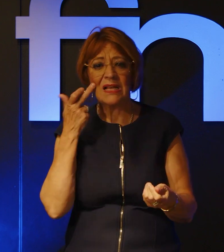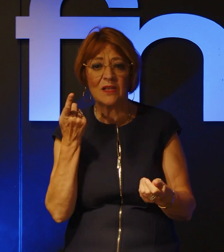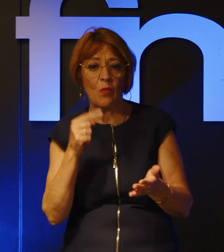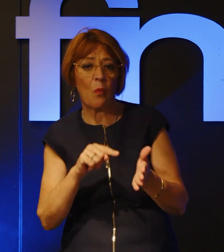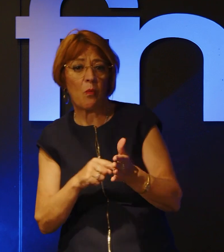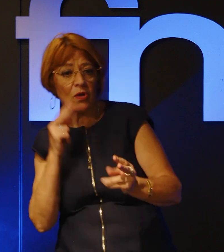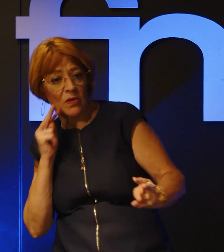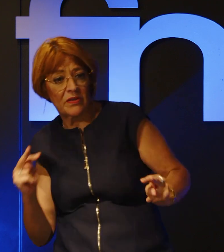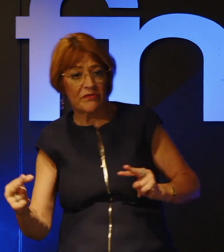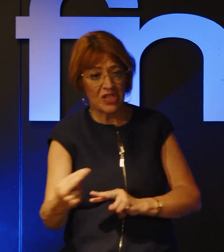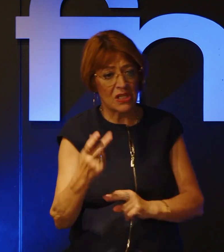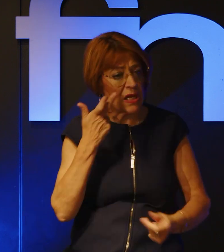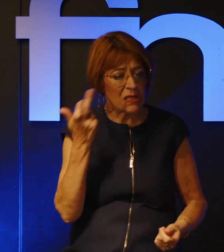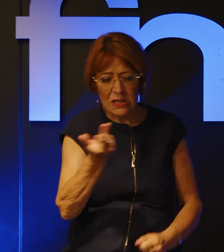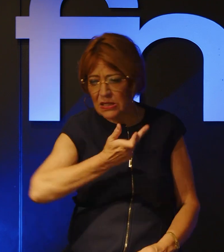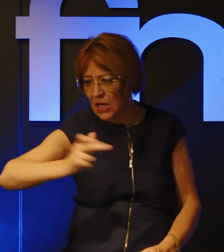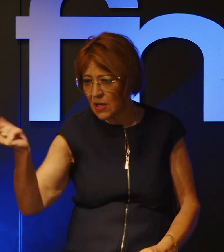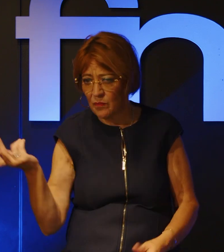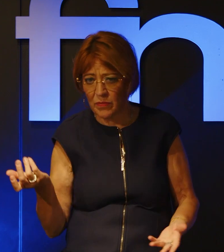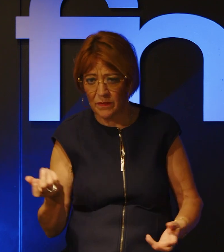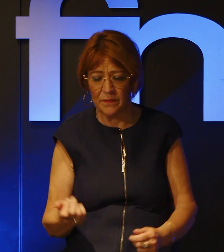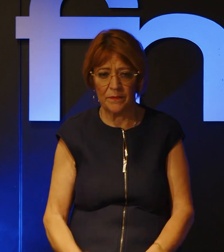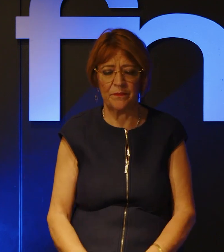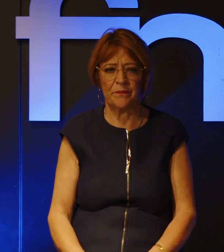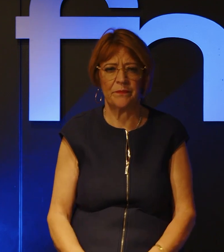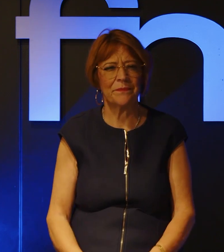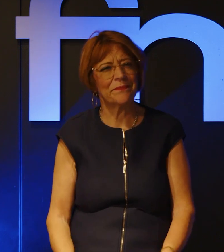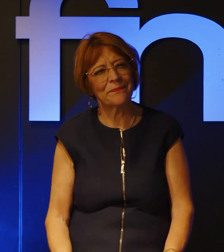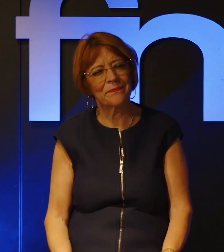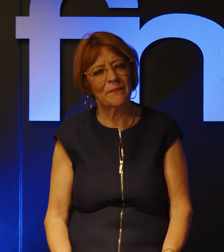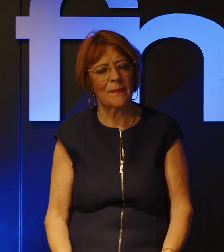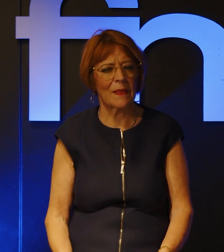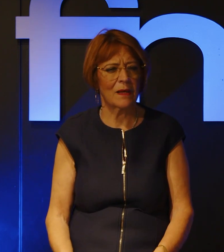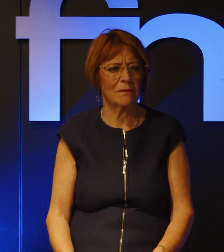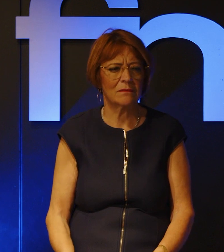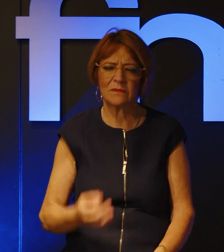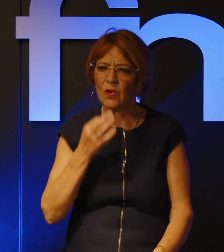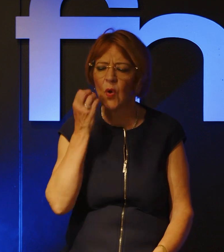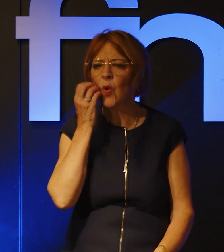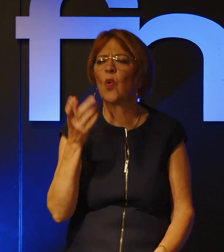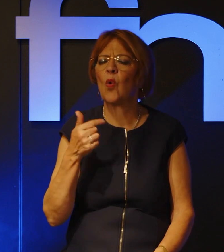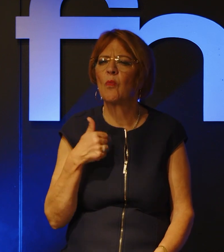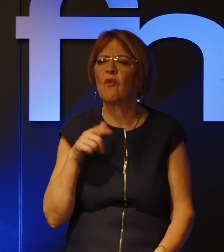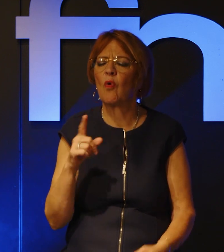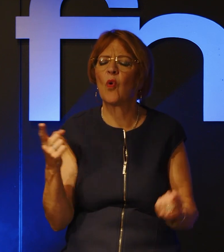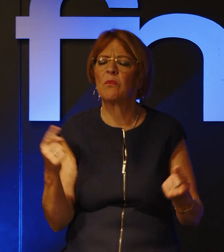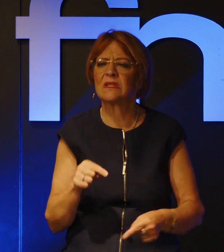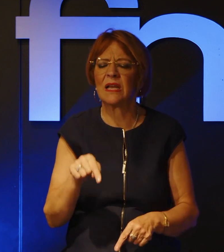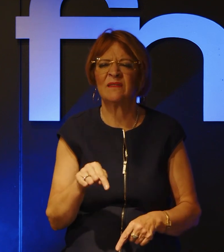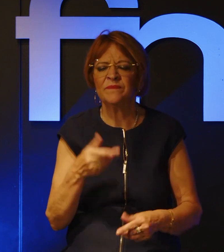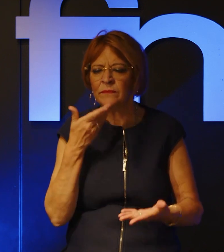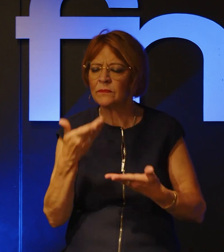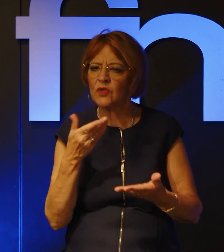ponto de vista e estava durante esta semana est pensar bom mas como é que eu como é que eu vou começar Esta